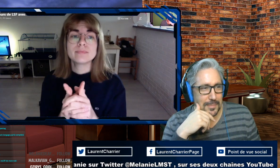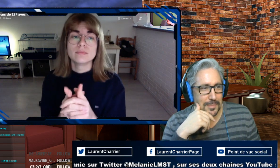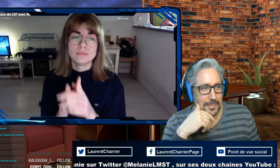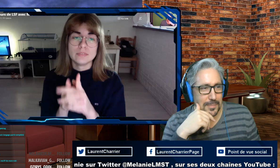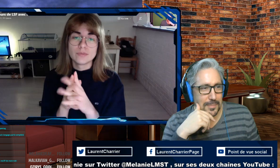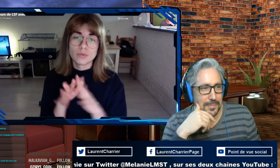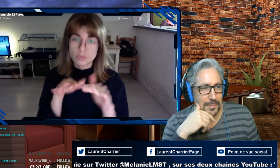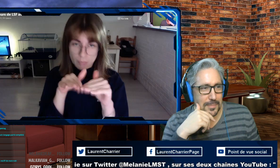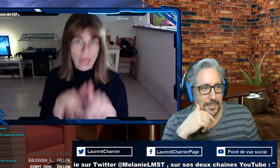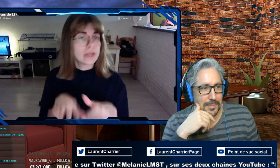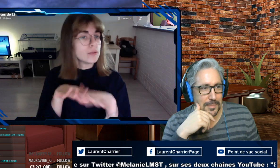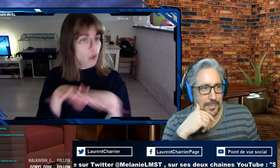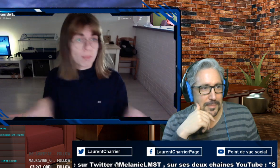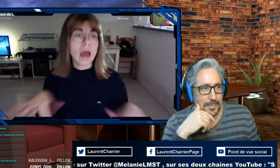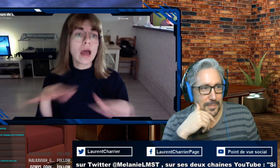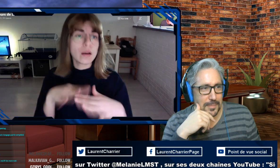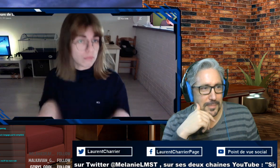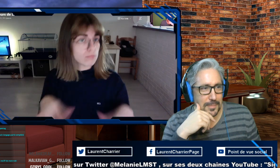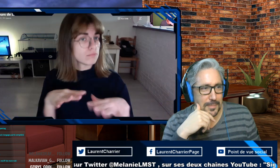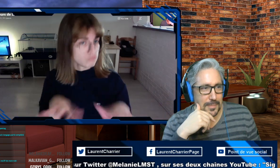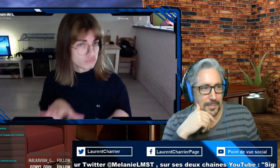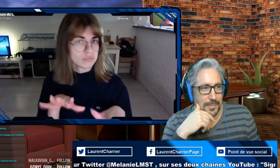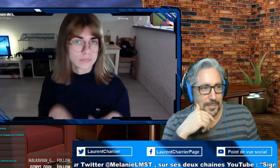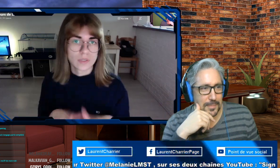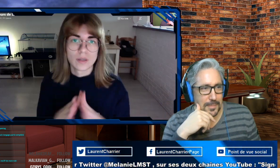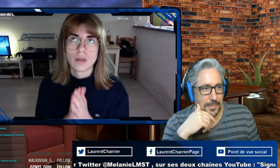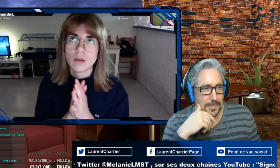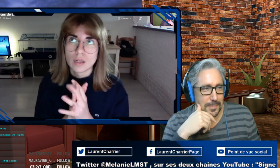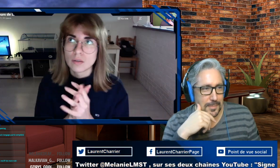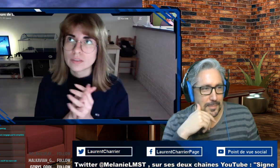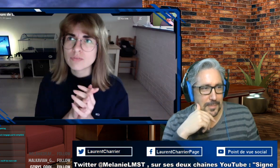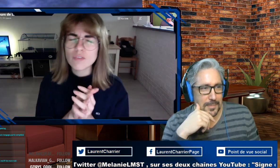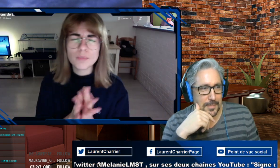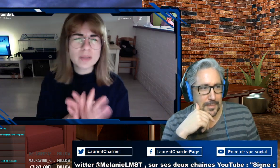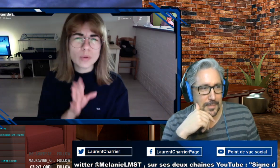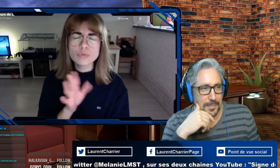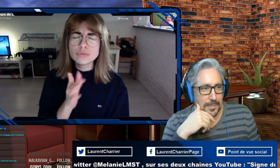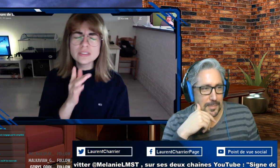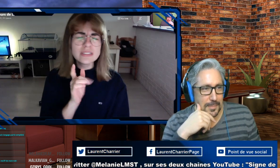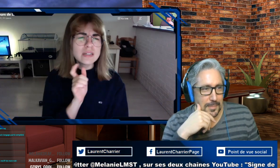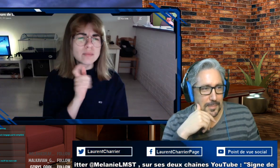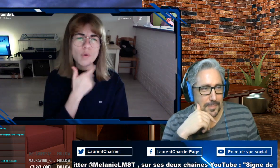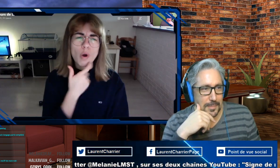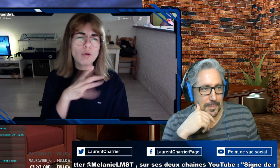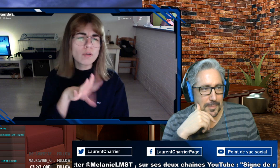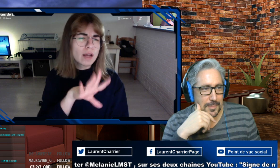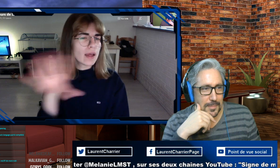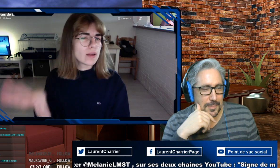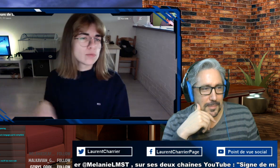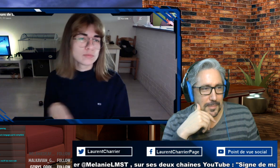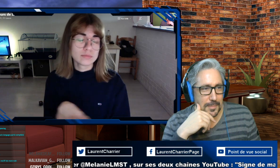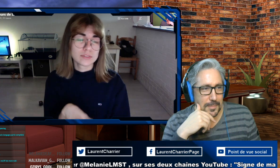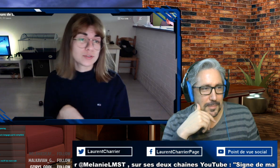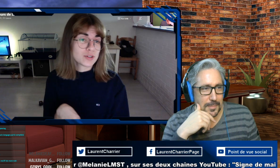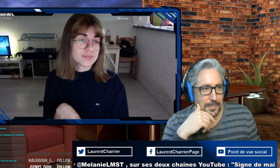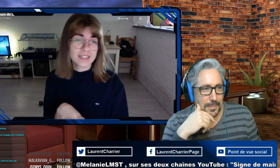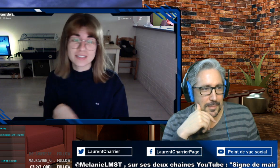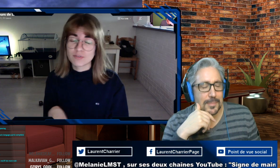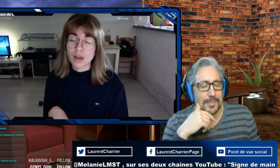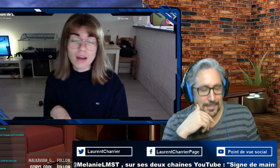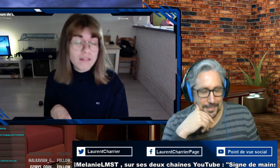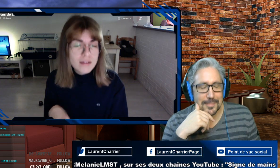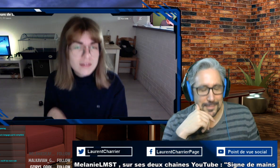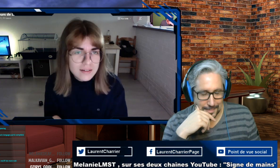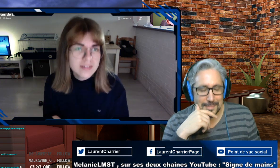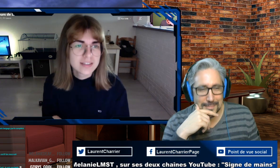vite. De parler normal. Des fois, il ne faut pas trop utiliser les mots anglais ou des trucs comme ça.